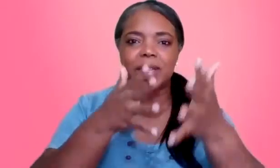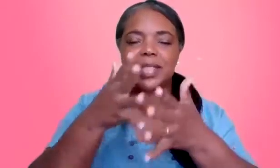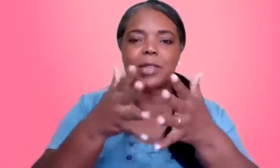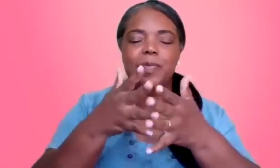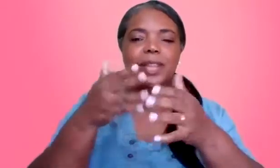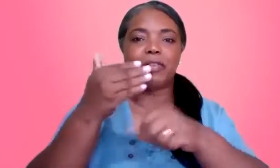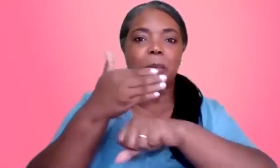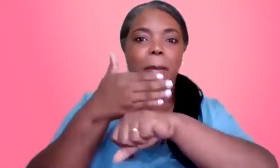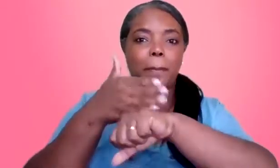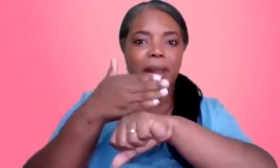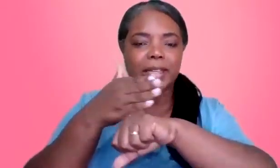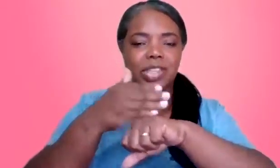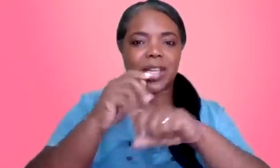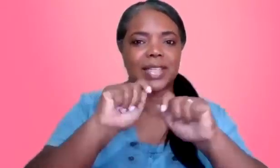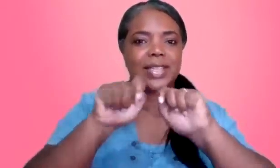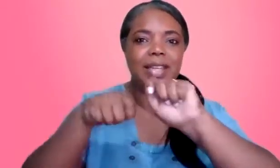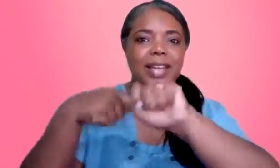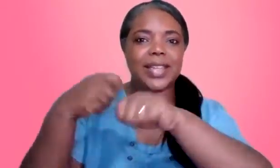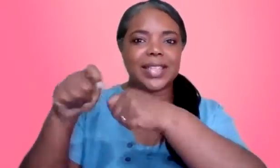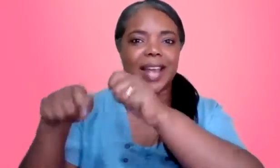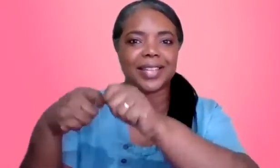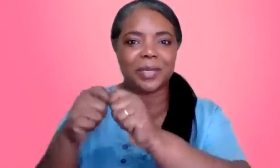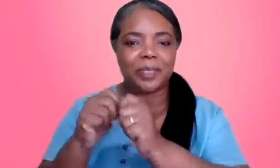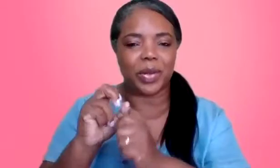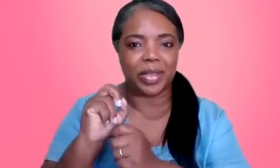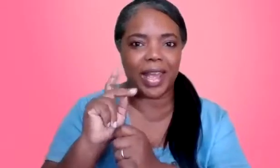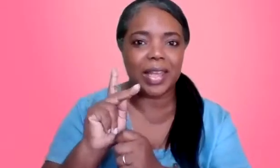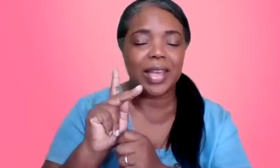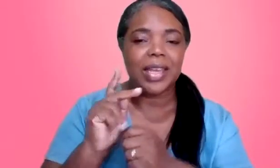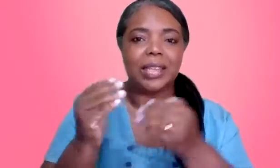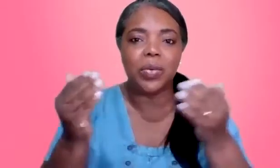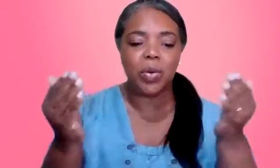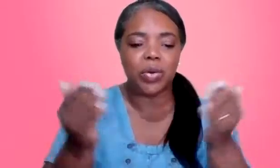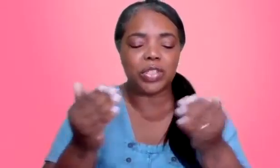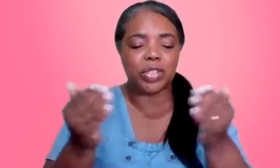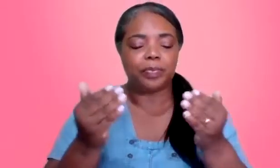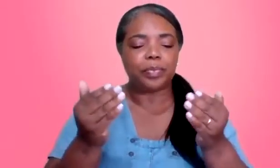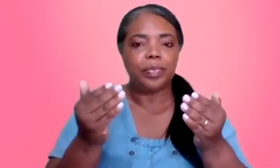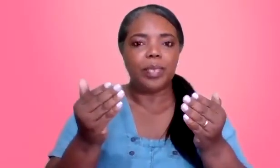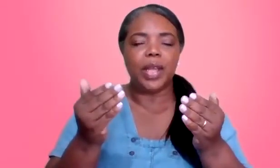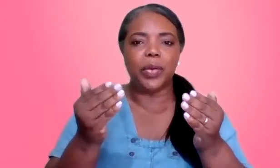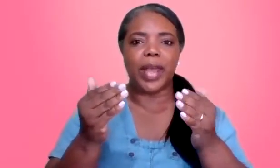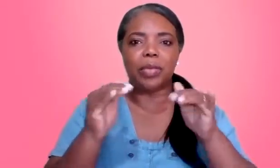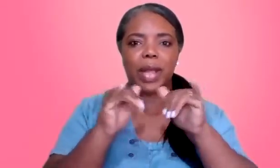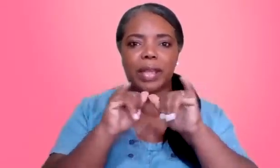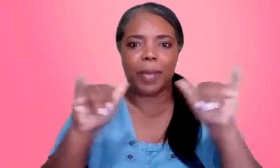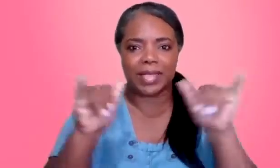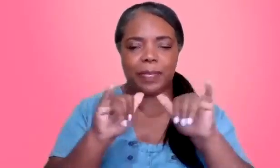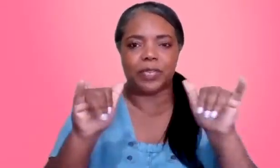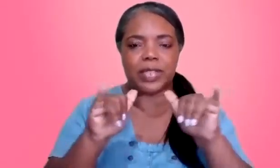Libras na forma prática, sinalizada, ok? Então, hoje, eu quero aqui passar para vocês,